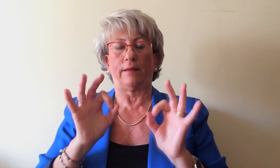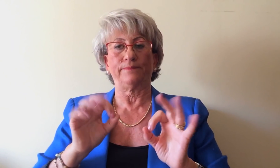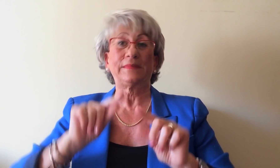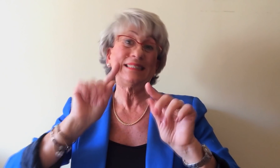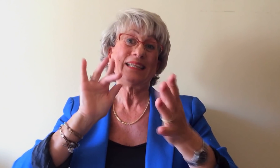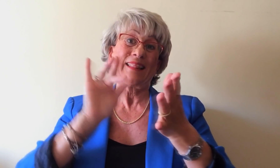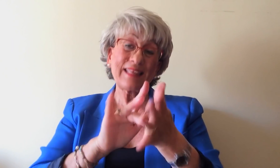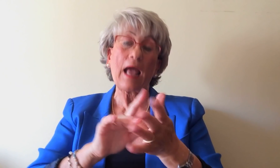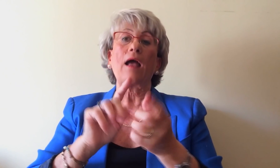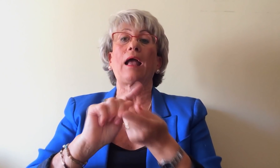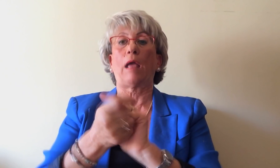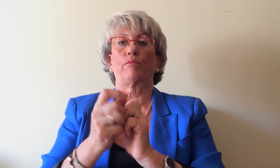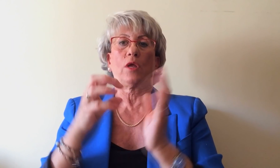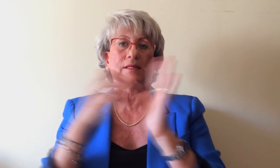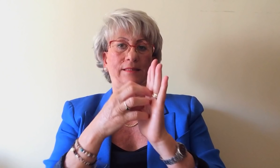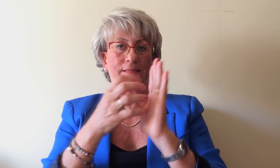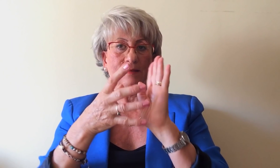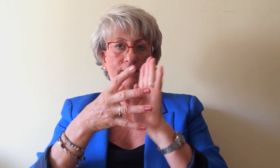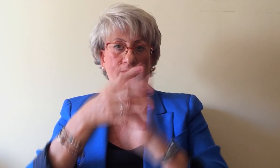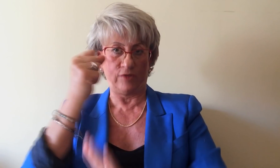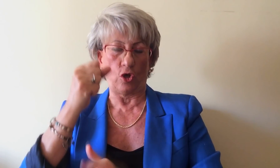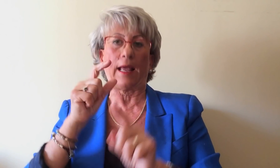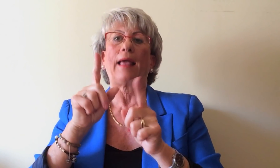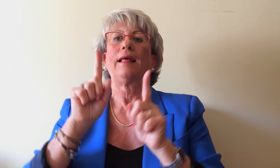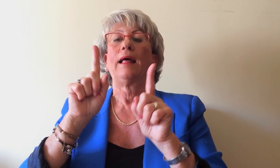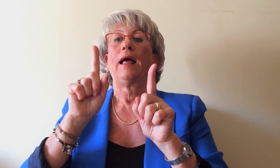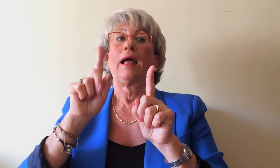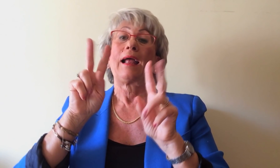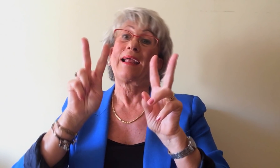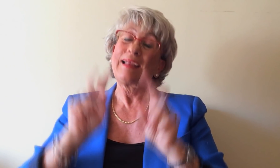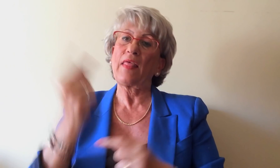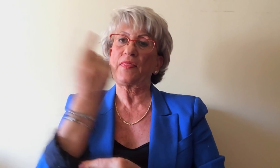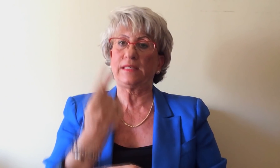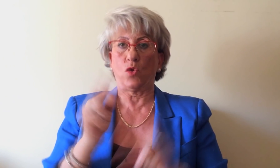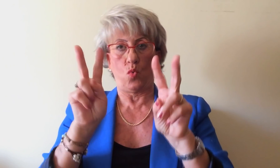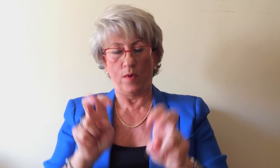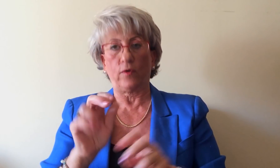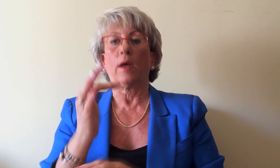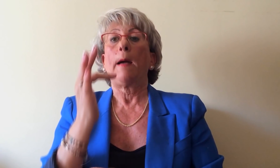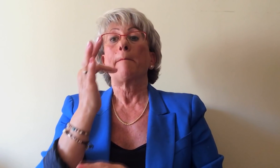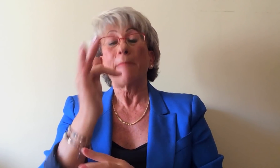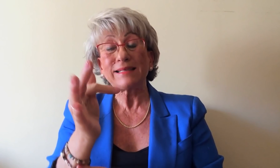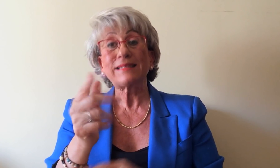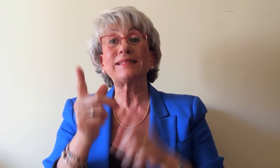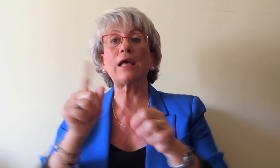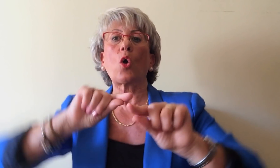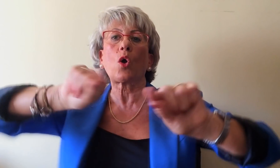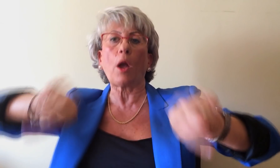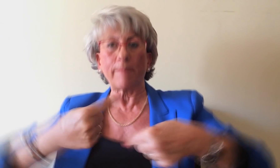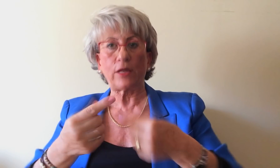de Catalunya el moment en què es va canviar el logotip de la FESOCA amb un nou disseny i també el conveni que